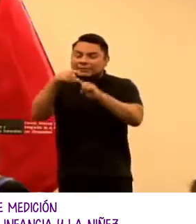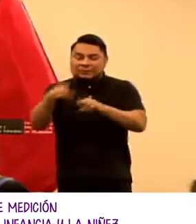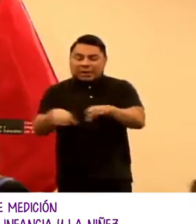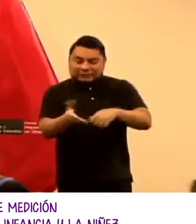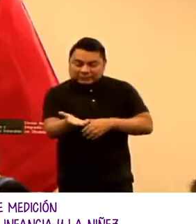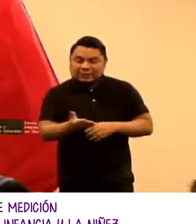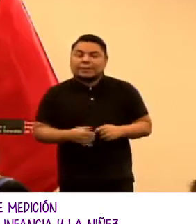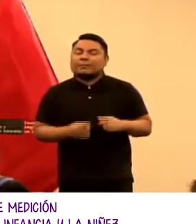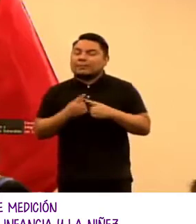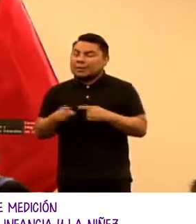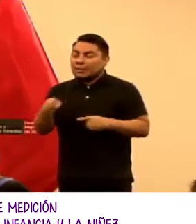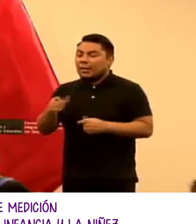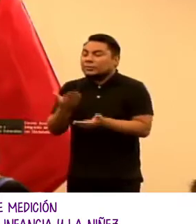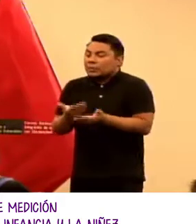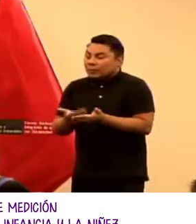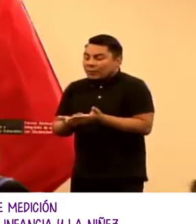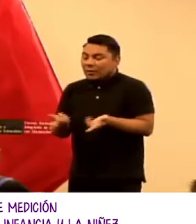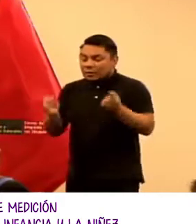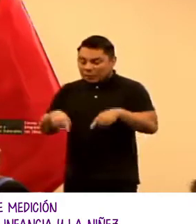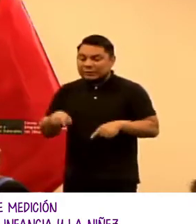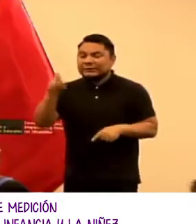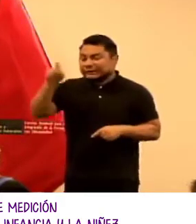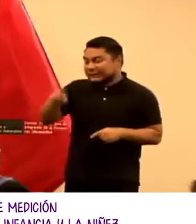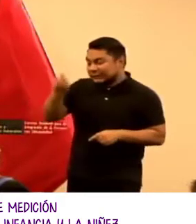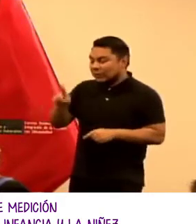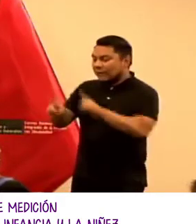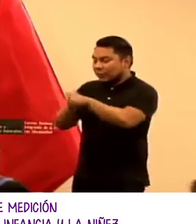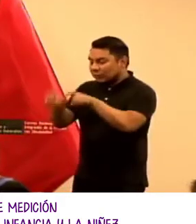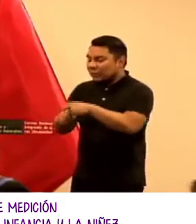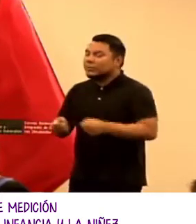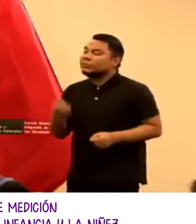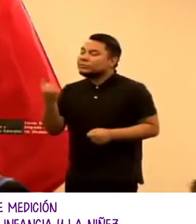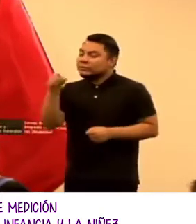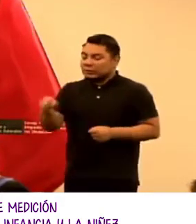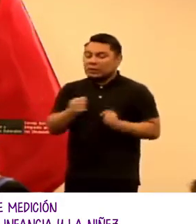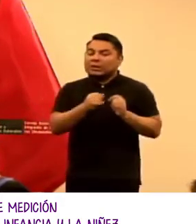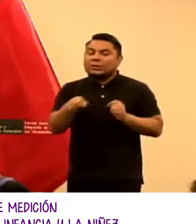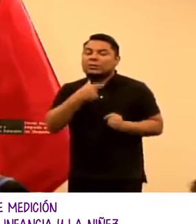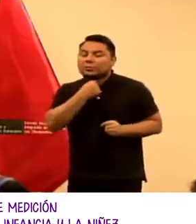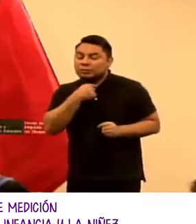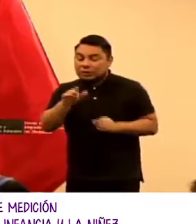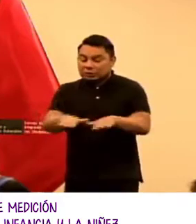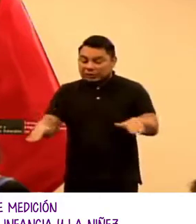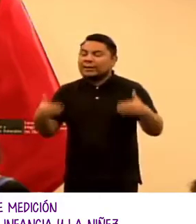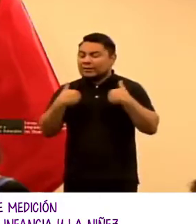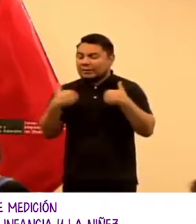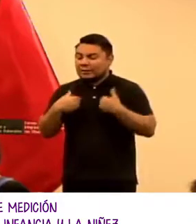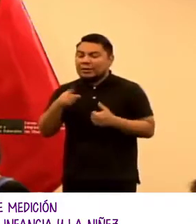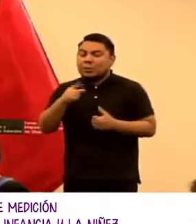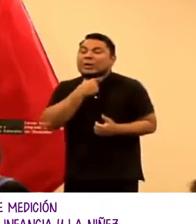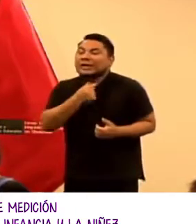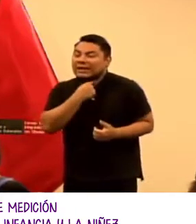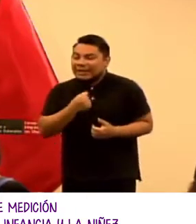luego las pruebas arrojaron el resultado que era necesario preguntar sobre actividades que le gustan, donde el niño o la niña tiene un